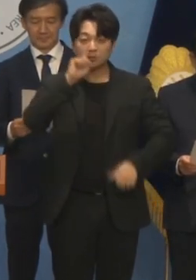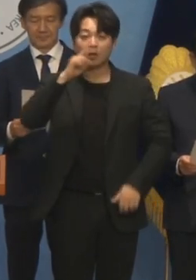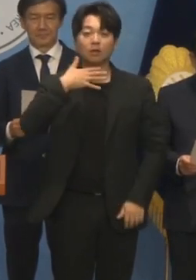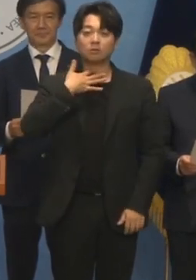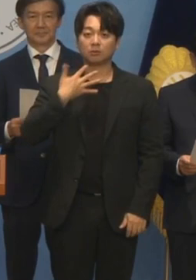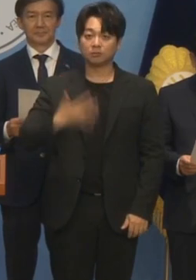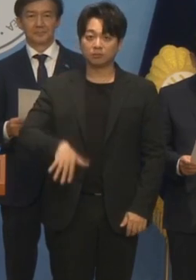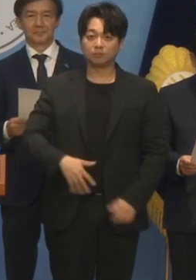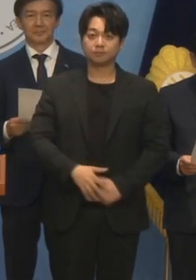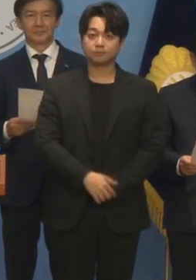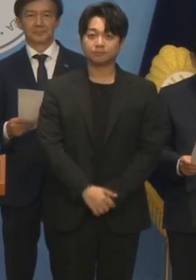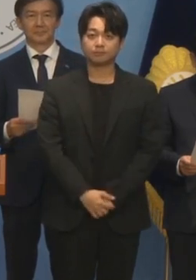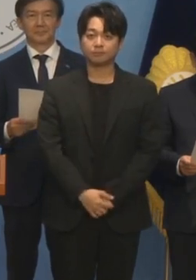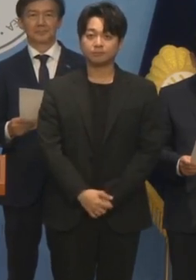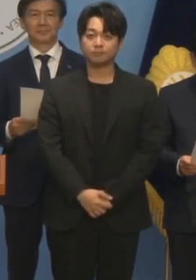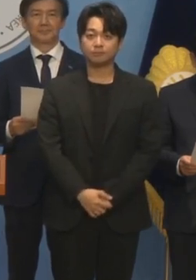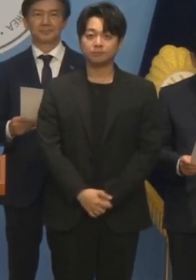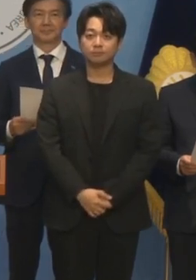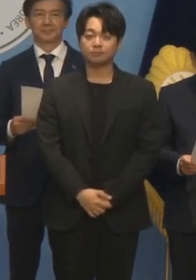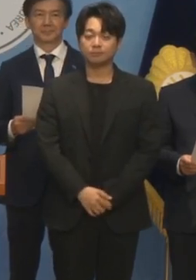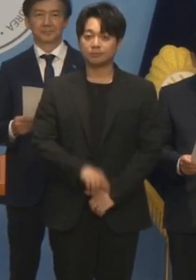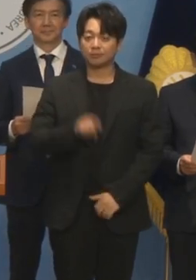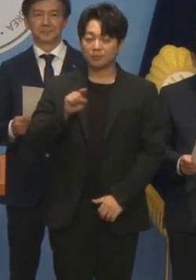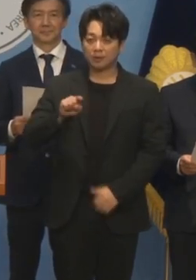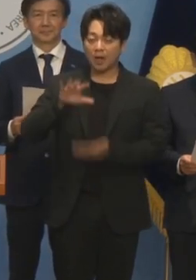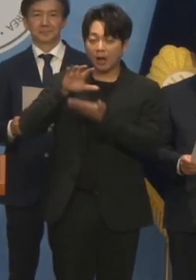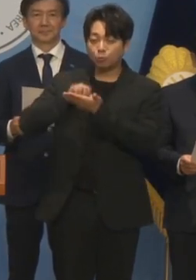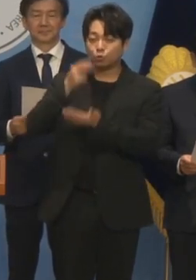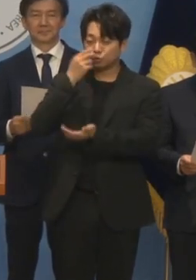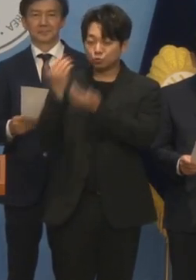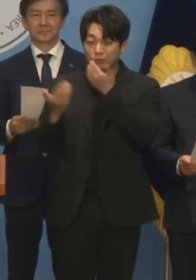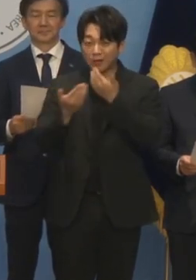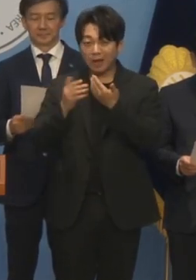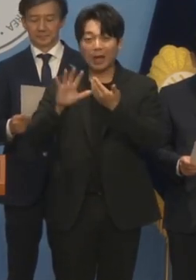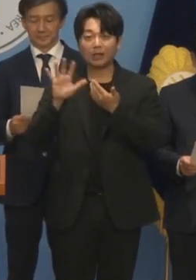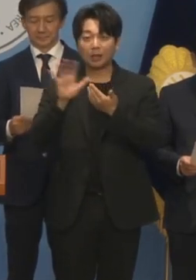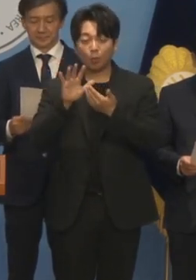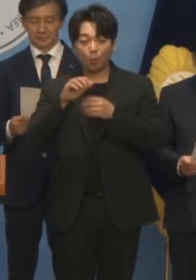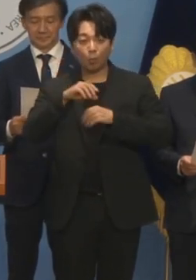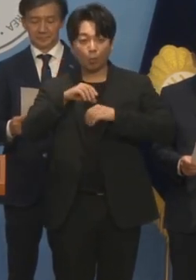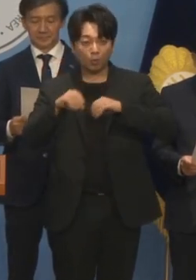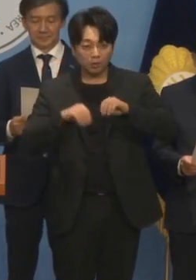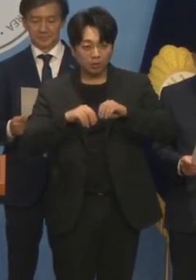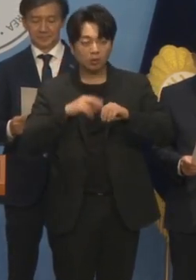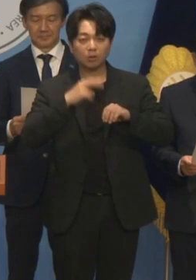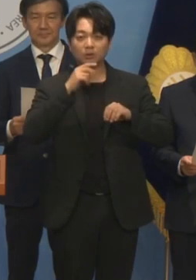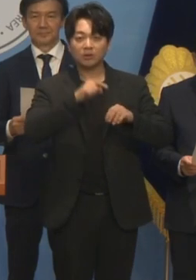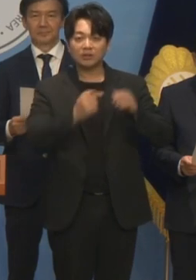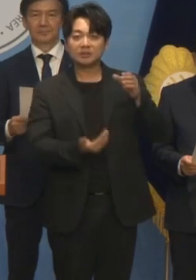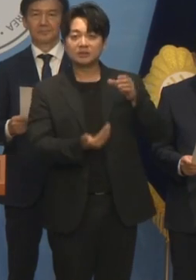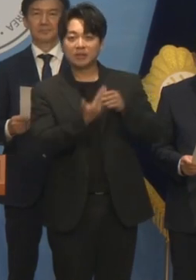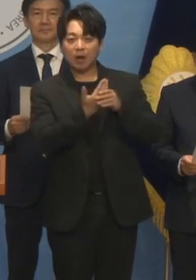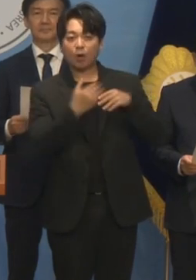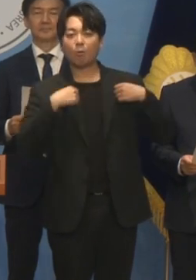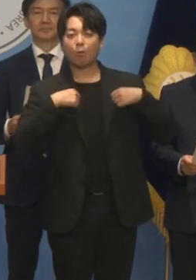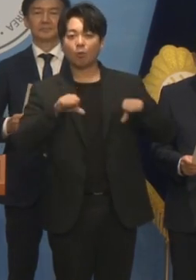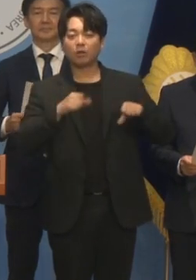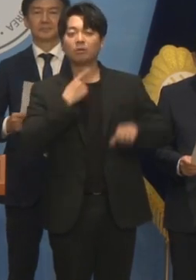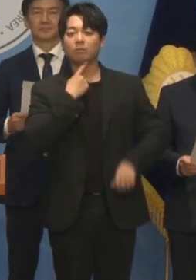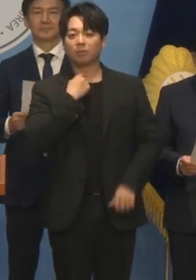압수수색은커녕 얌전히 회신만을 기다리다가 수사 의무를 방기하고 사건을 포기한